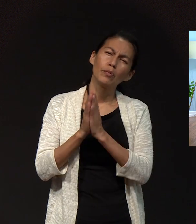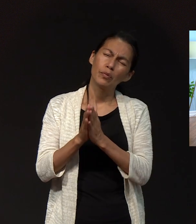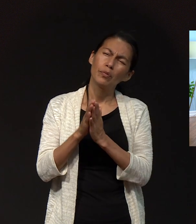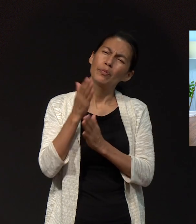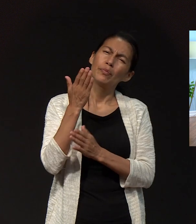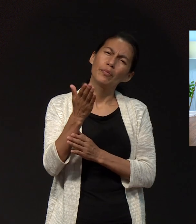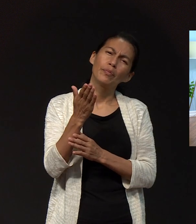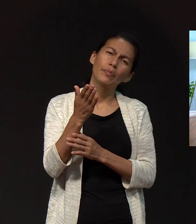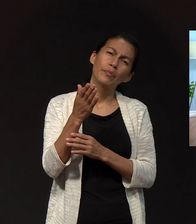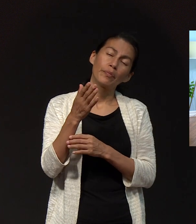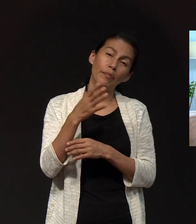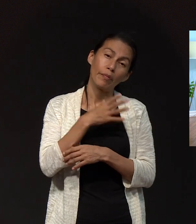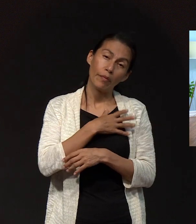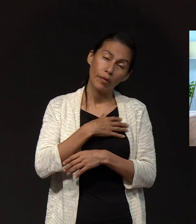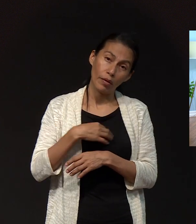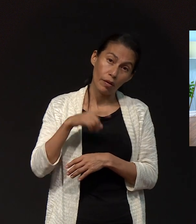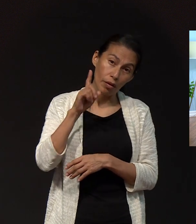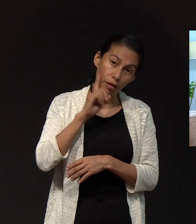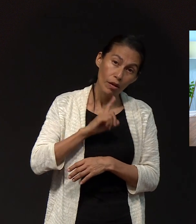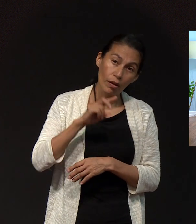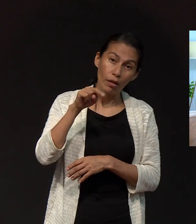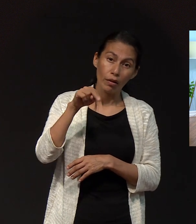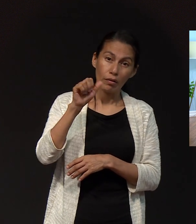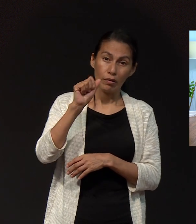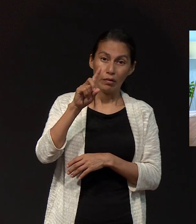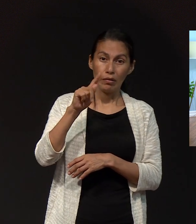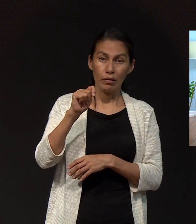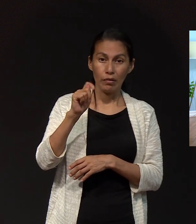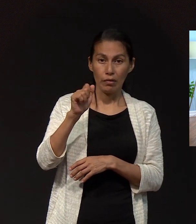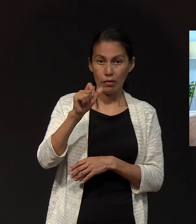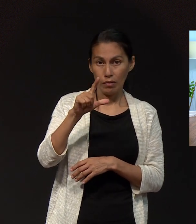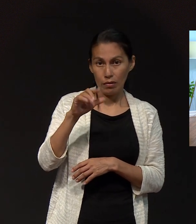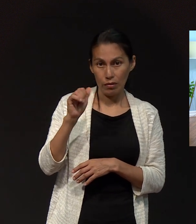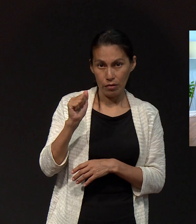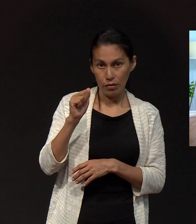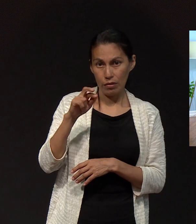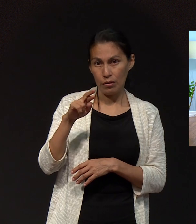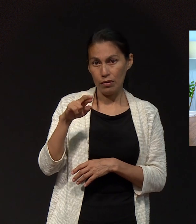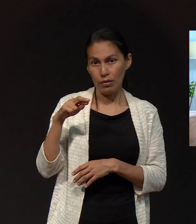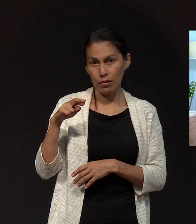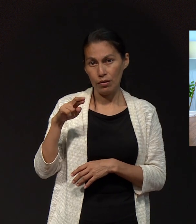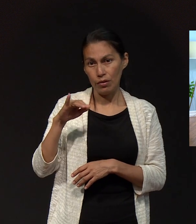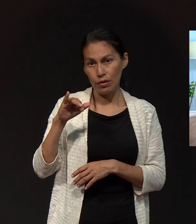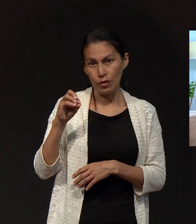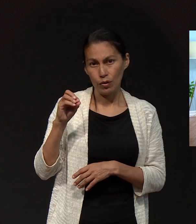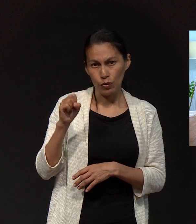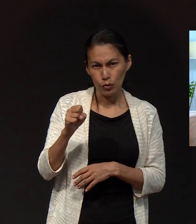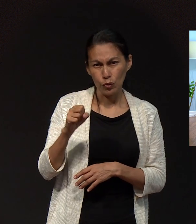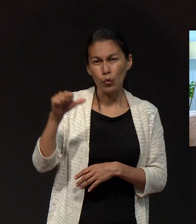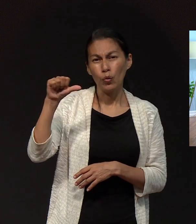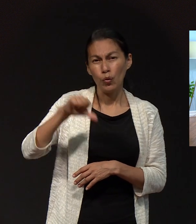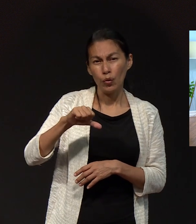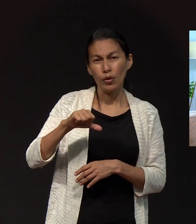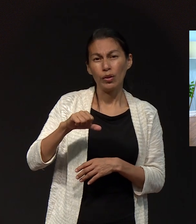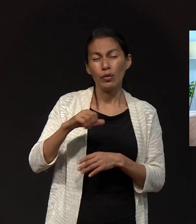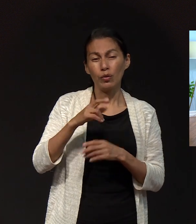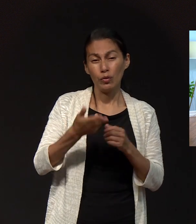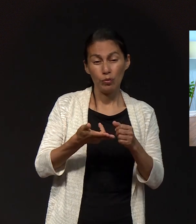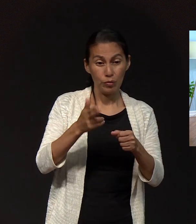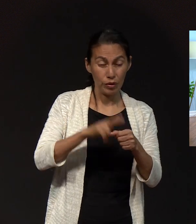oración Por su hija Natalia Ríos Que Dios le devuelva Su salud Ella fue internada Hoy Y está